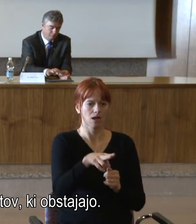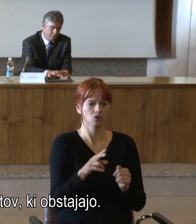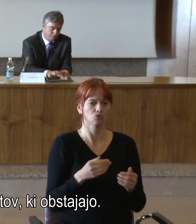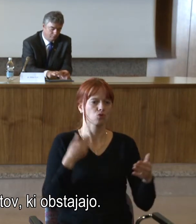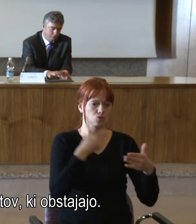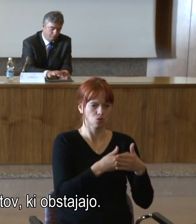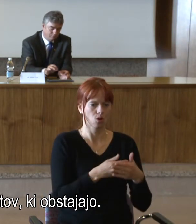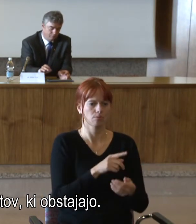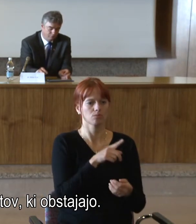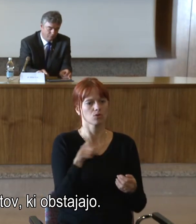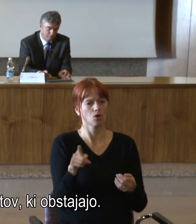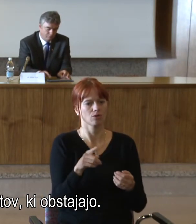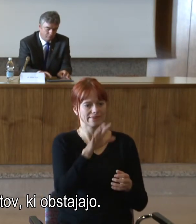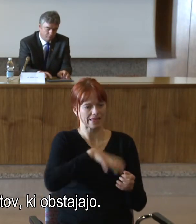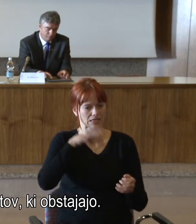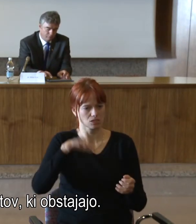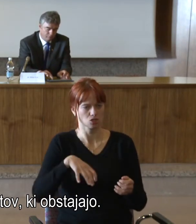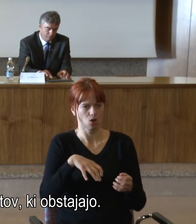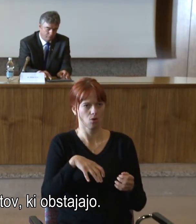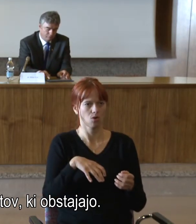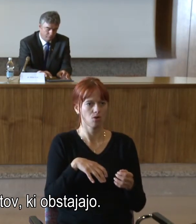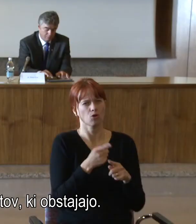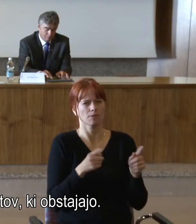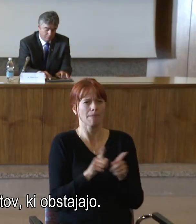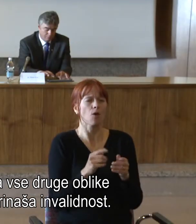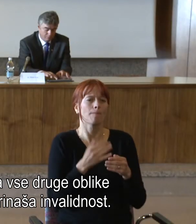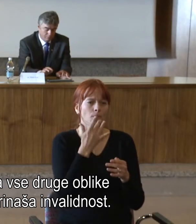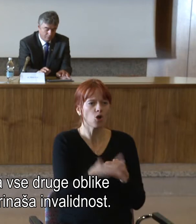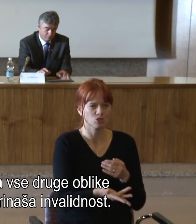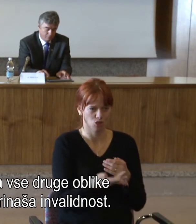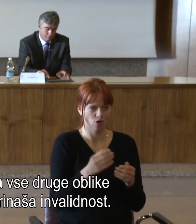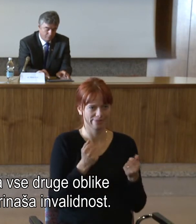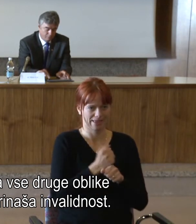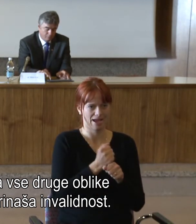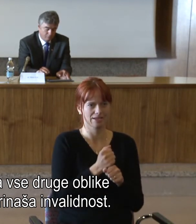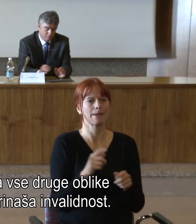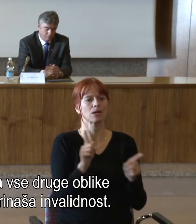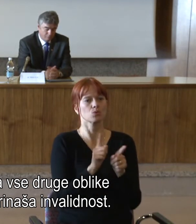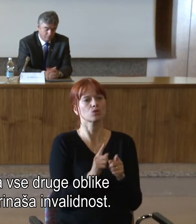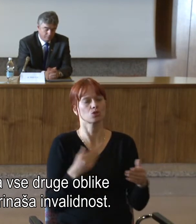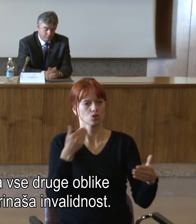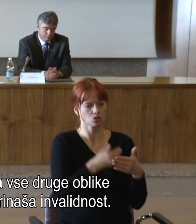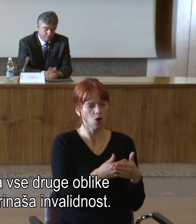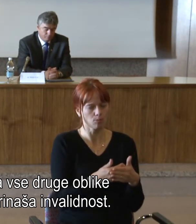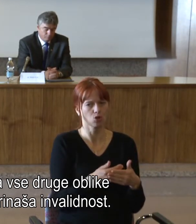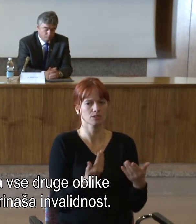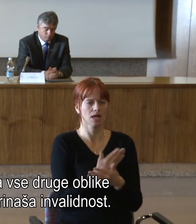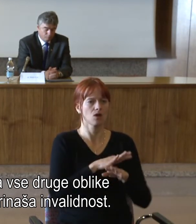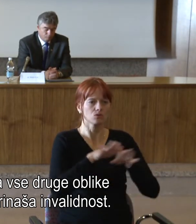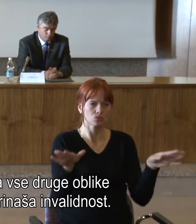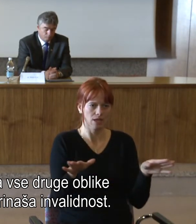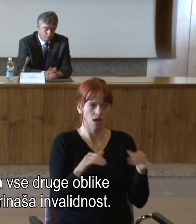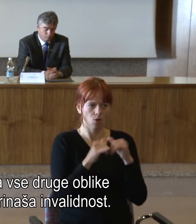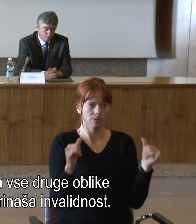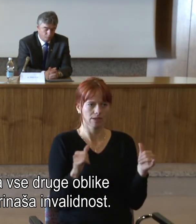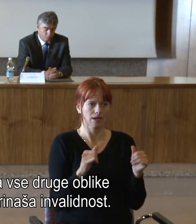do tekstov, ki obstajajo. In dostopnost za vse druge oblike omejitev,